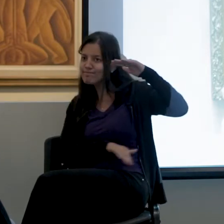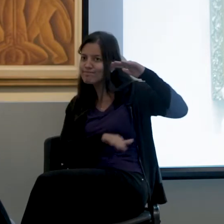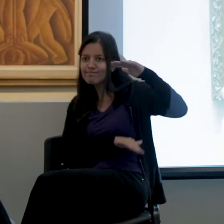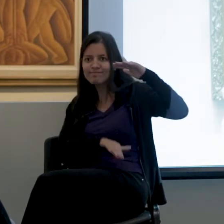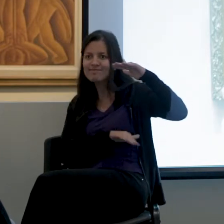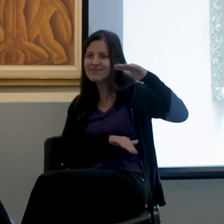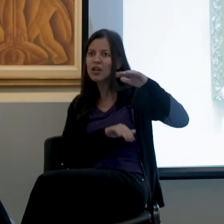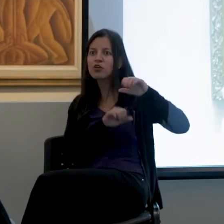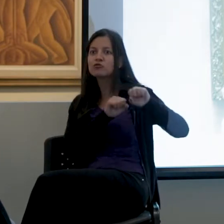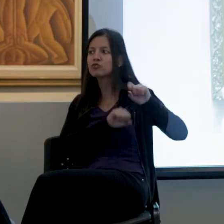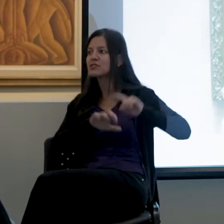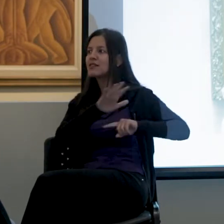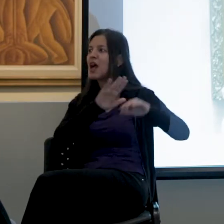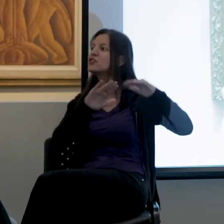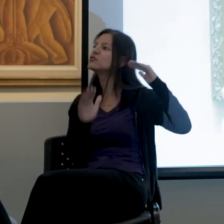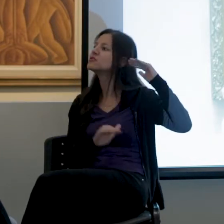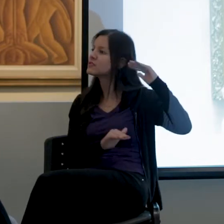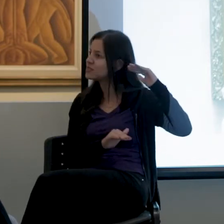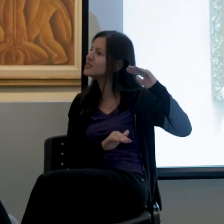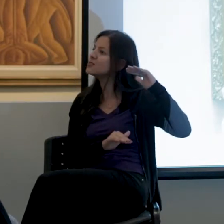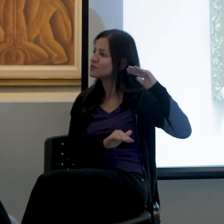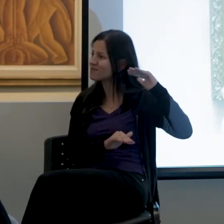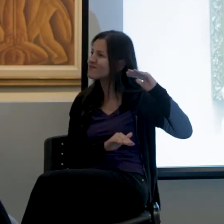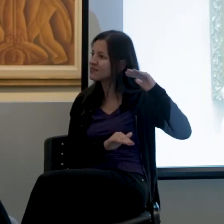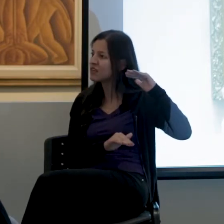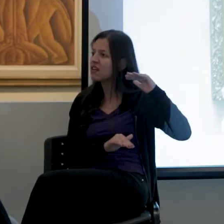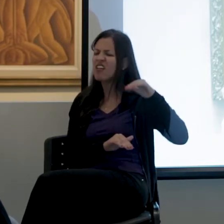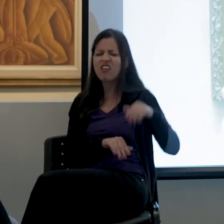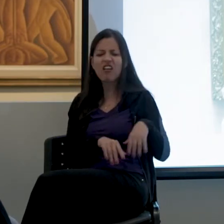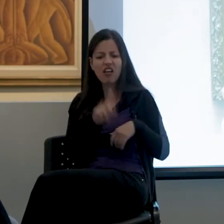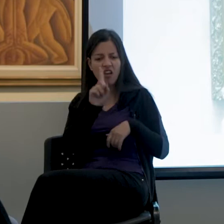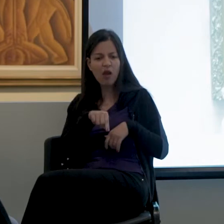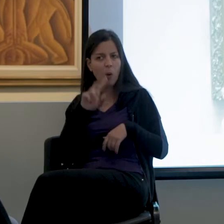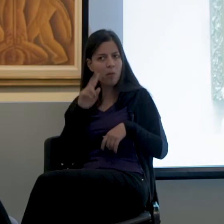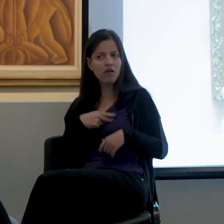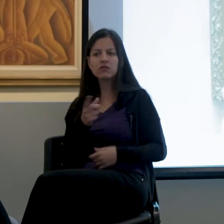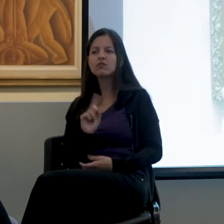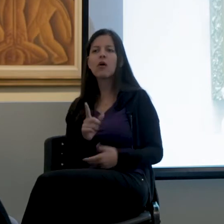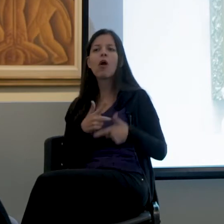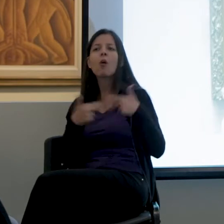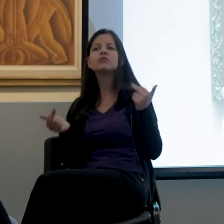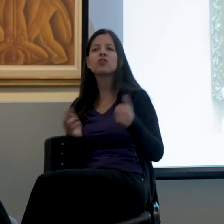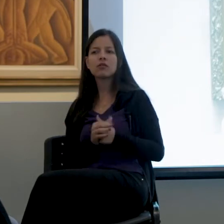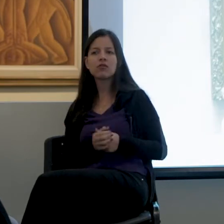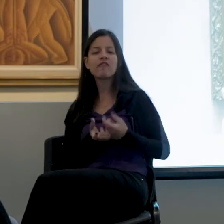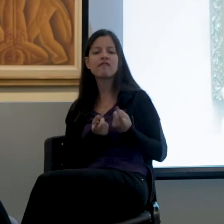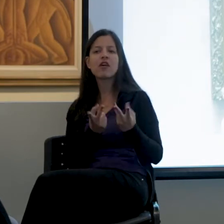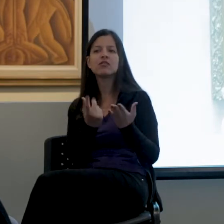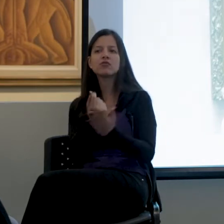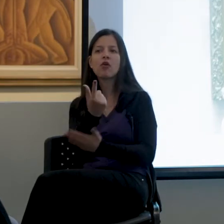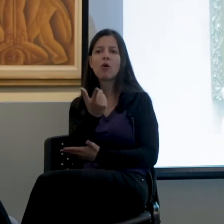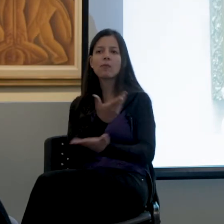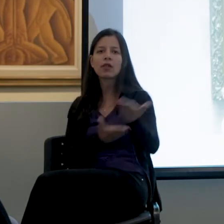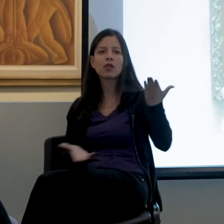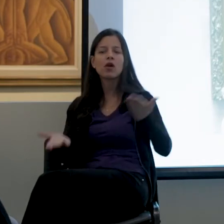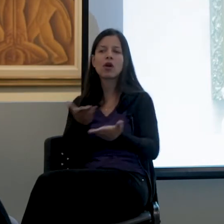escravo, que nem ser humano né? Ele é objeto, inclusive de troca, uma mercadoria.